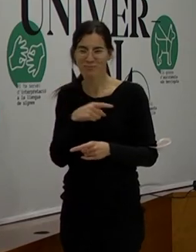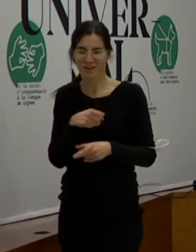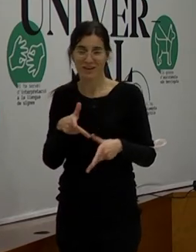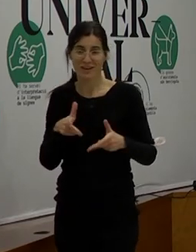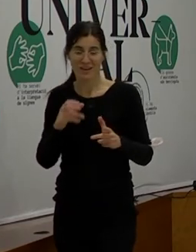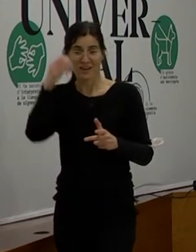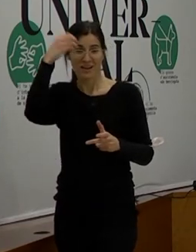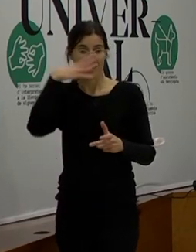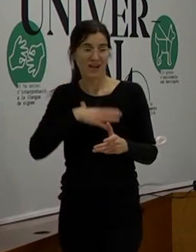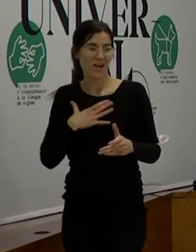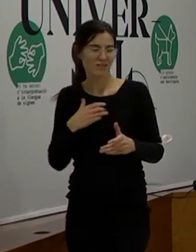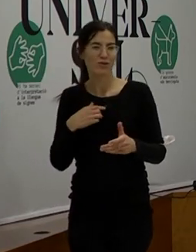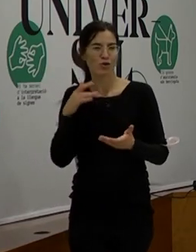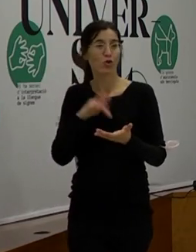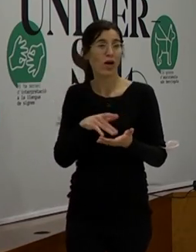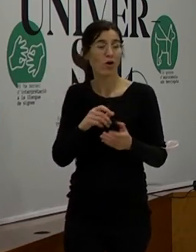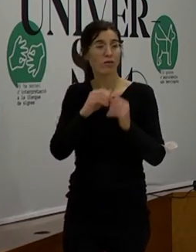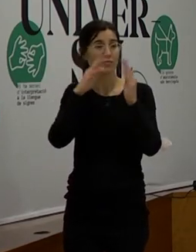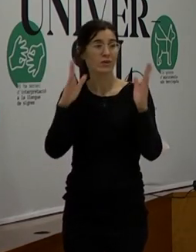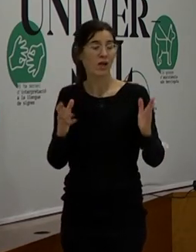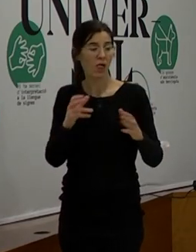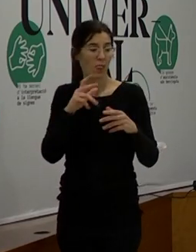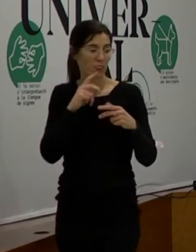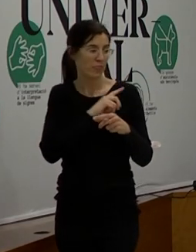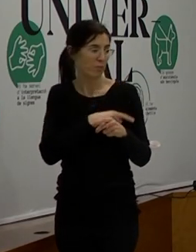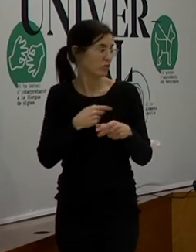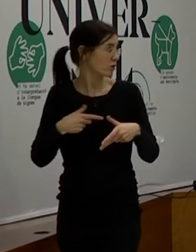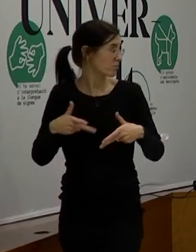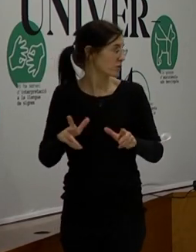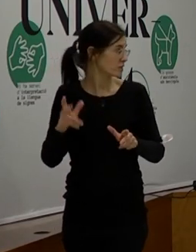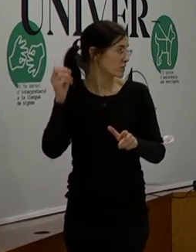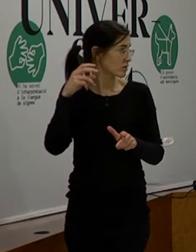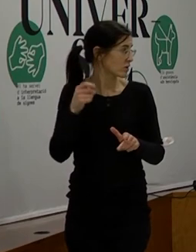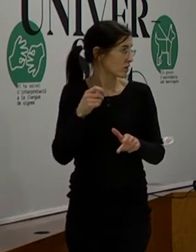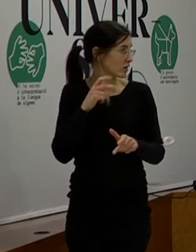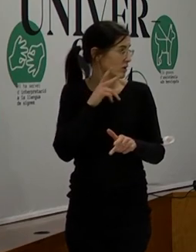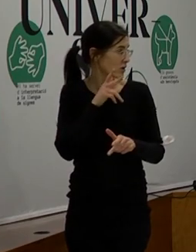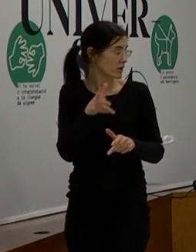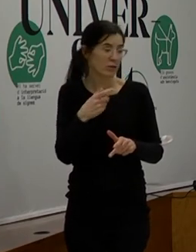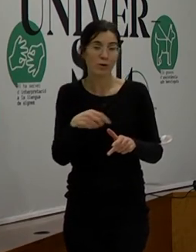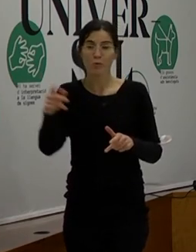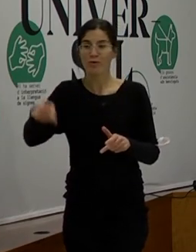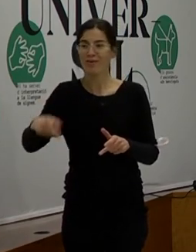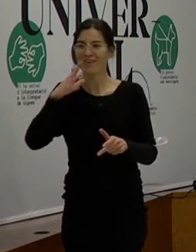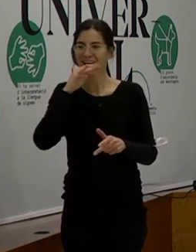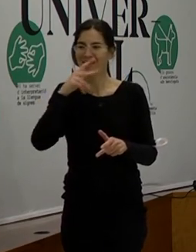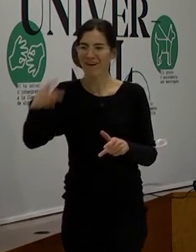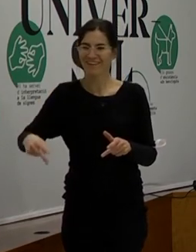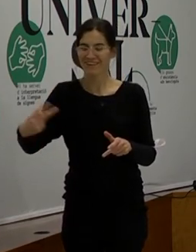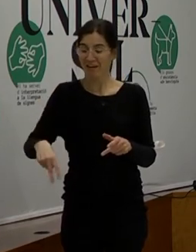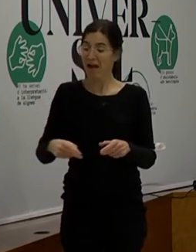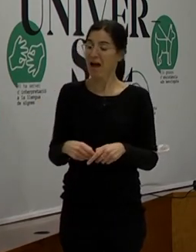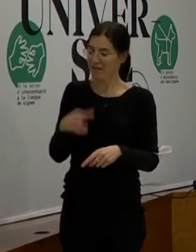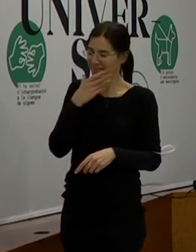cau l'aigua, però jo he anat a instal·lacions esportives, m'assento al seient dutxa, abro el grifo i veo com cae l'aigua i digo, ah,